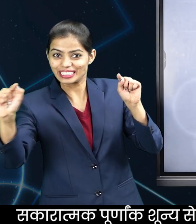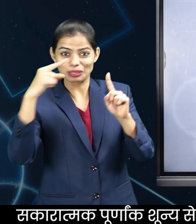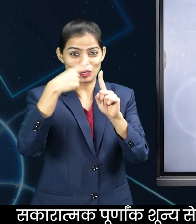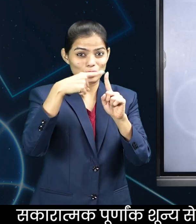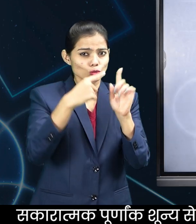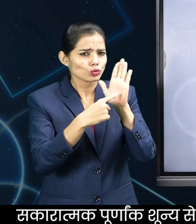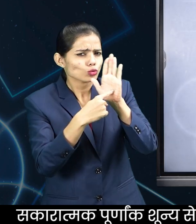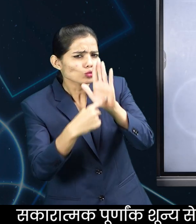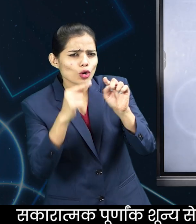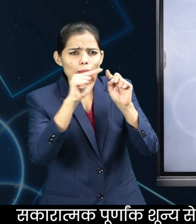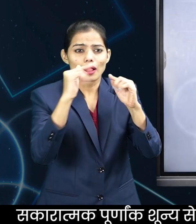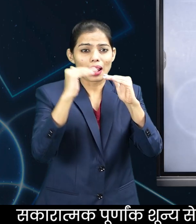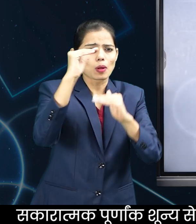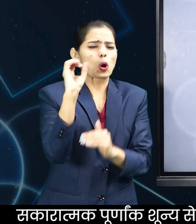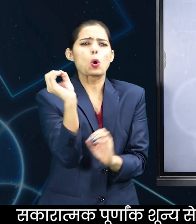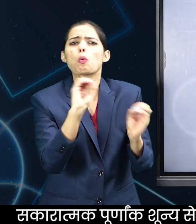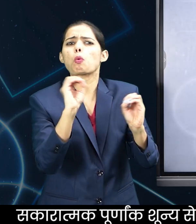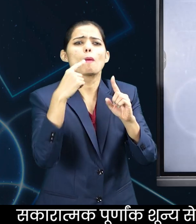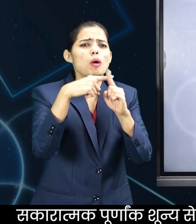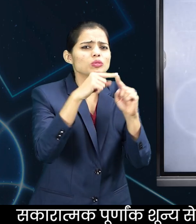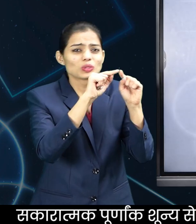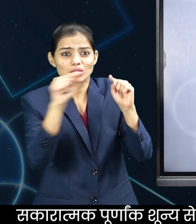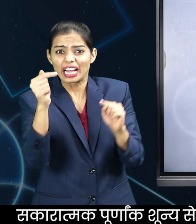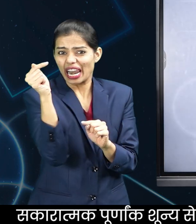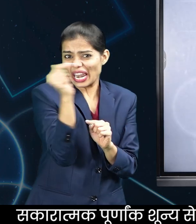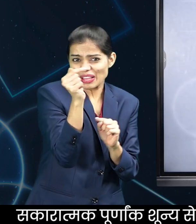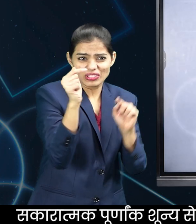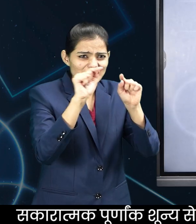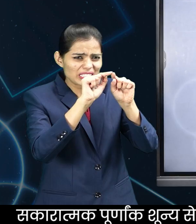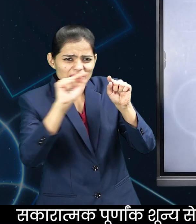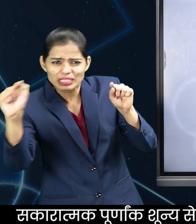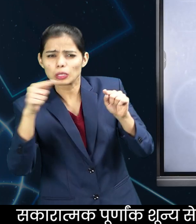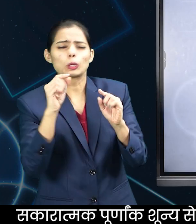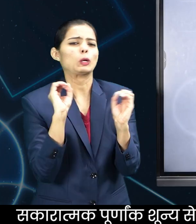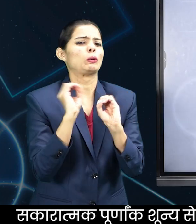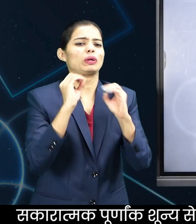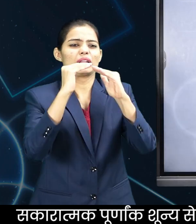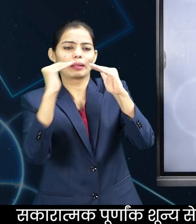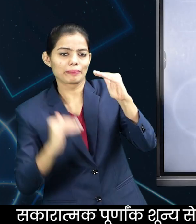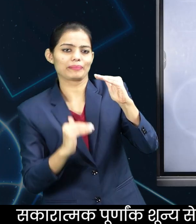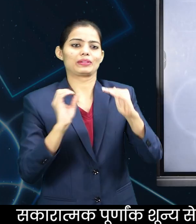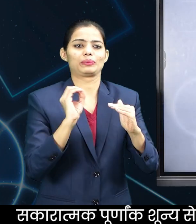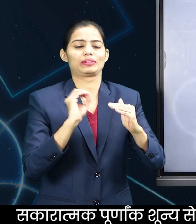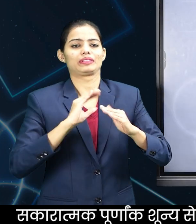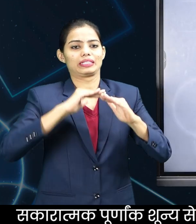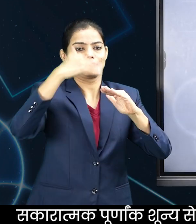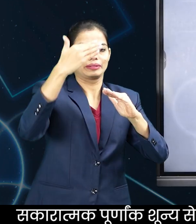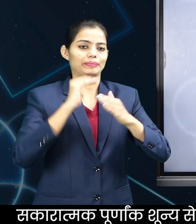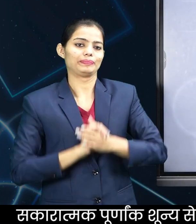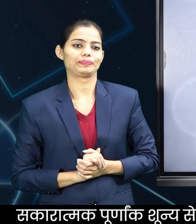सकारात्मक पूर्णक शून्य के ऊपर दर्शाए गए हैं और ऋणात्मक पूर्णक शून्य से नीचे हैं।